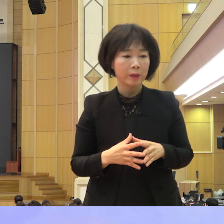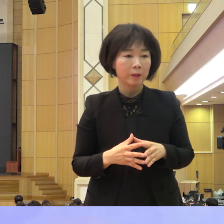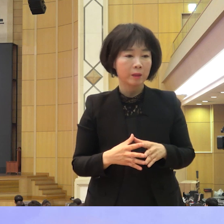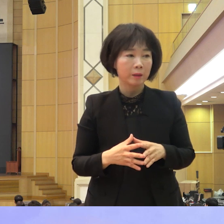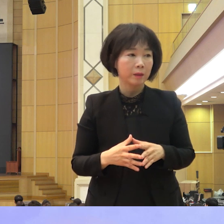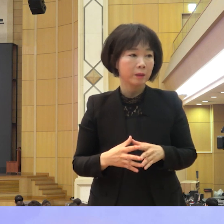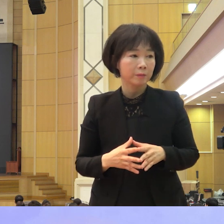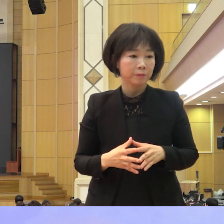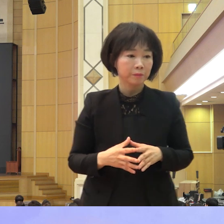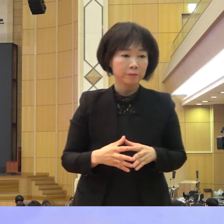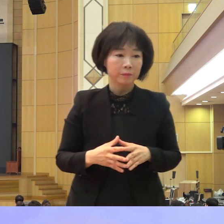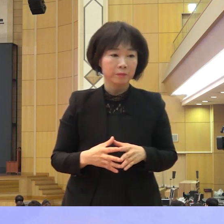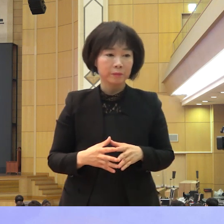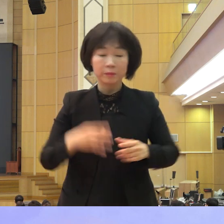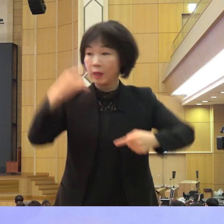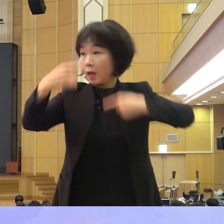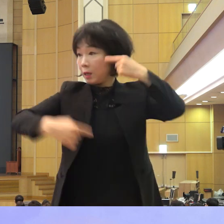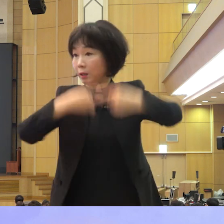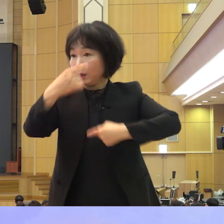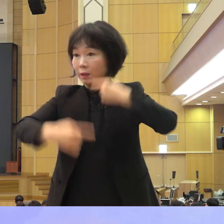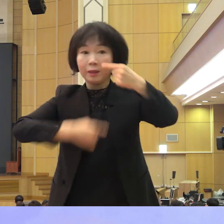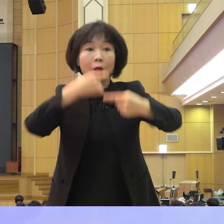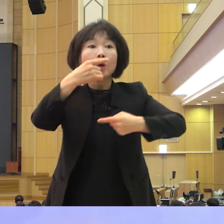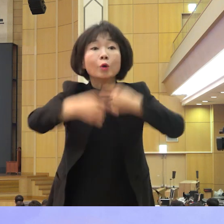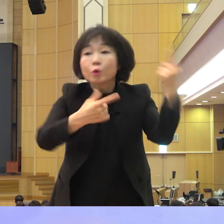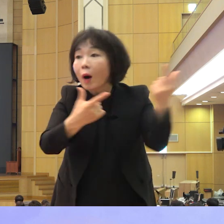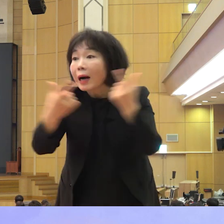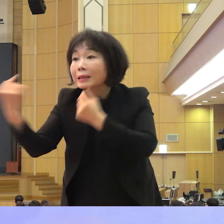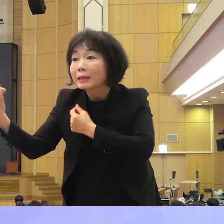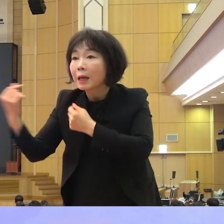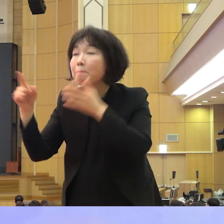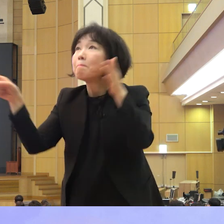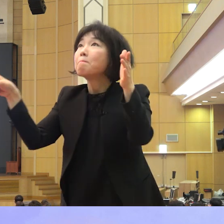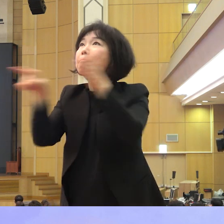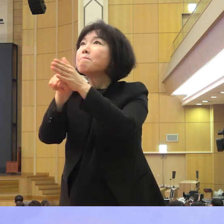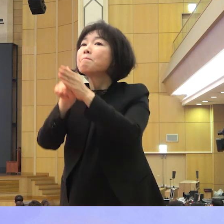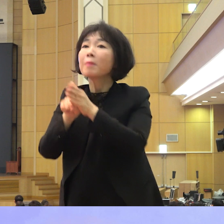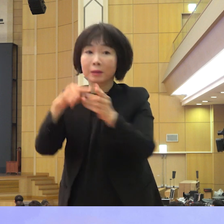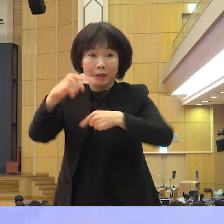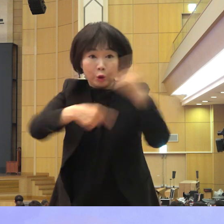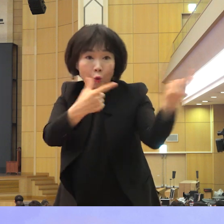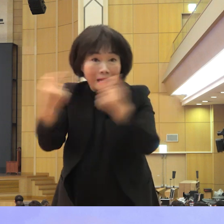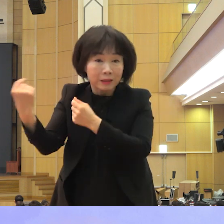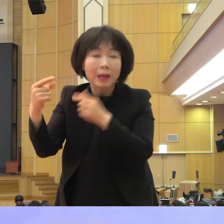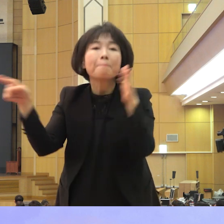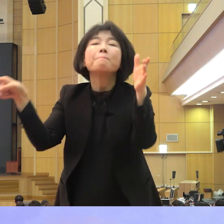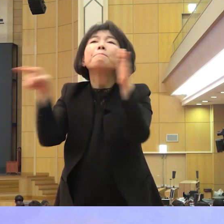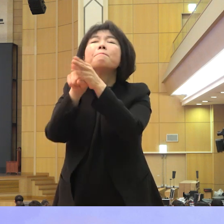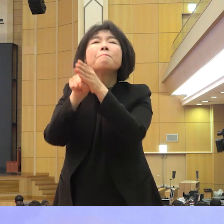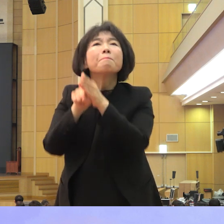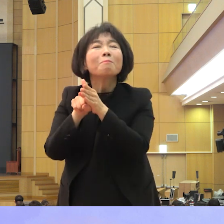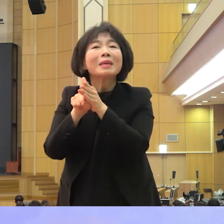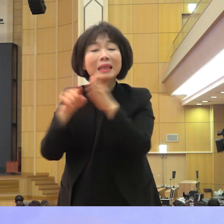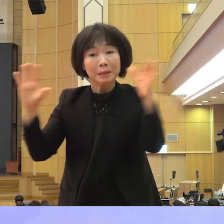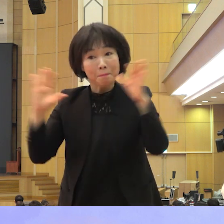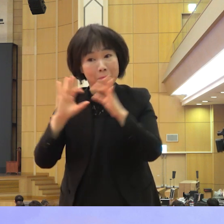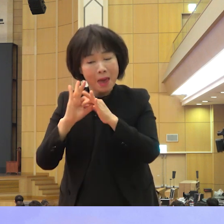네, 제목을 따라합니다. 믿음의 말씀. 다시 한번 따라합니다. 믿음의